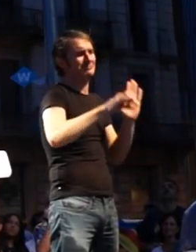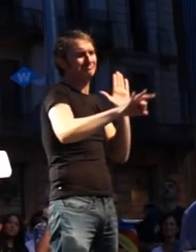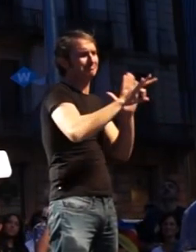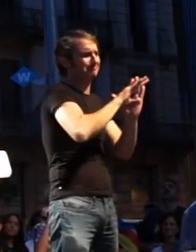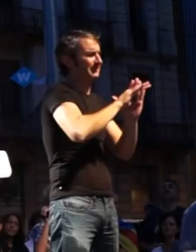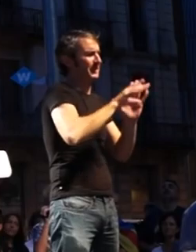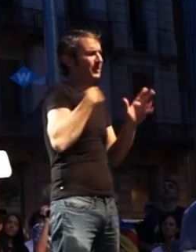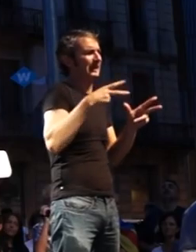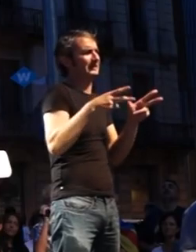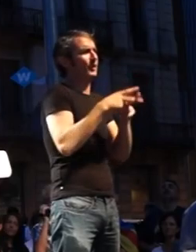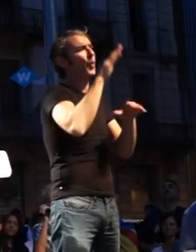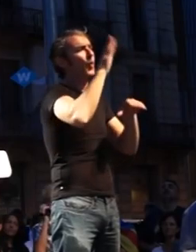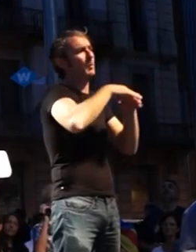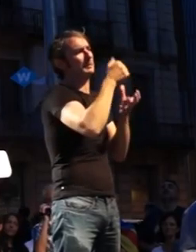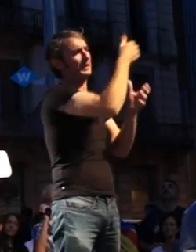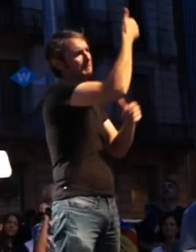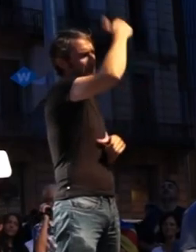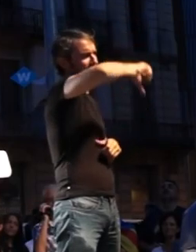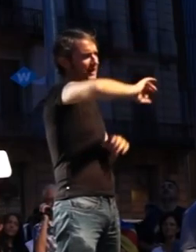del capitalisme patriarcal.